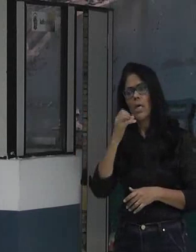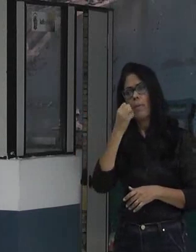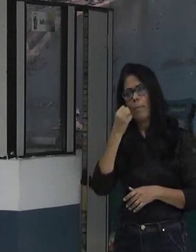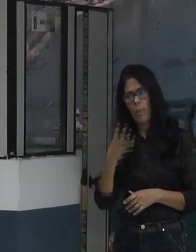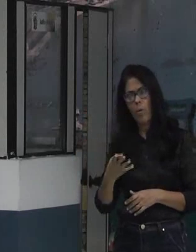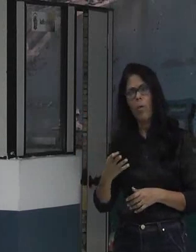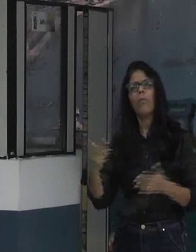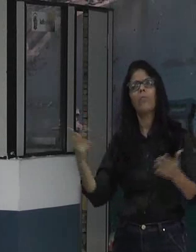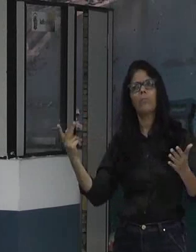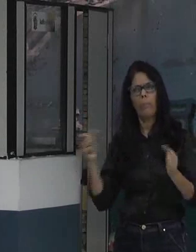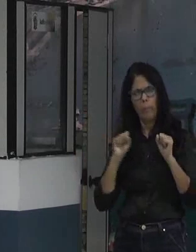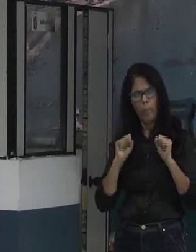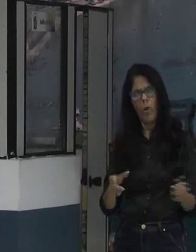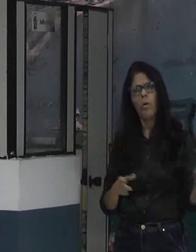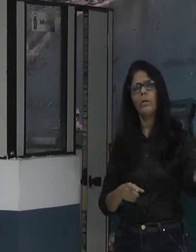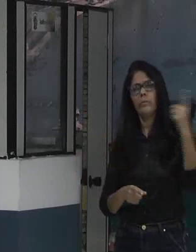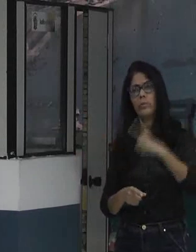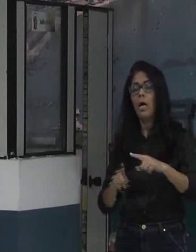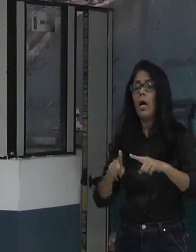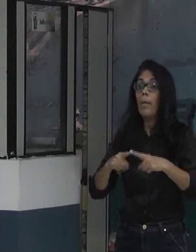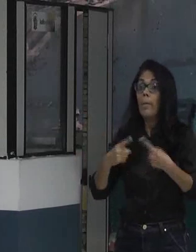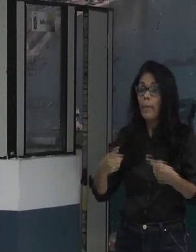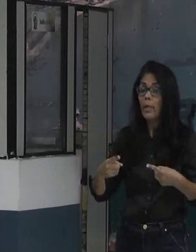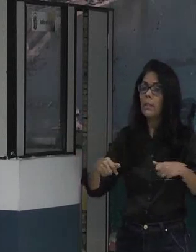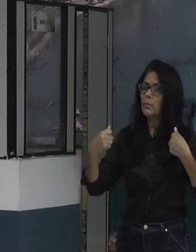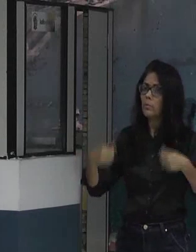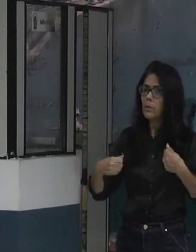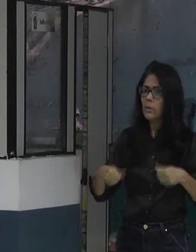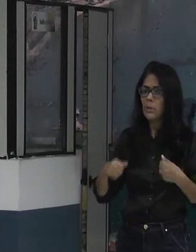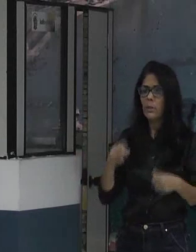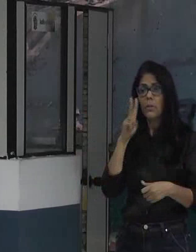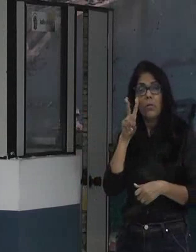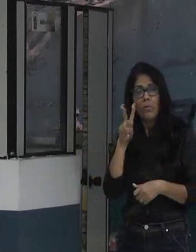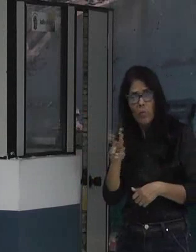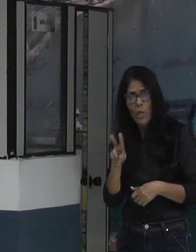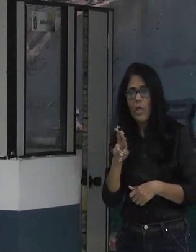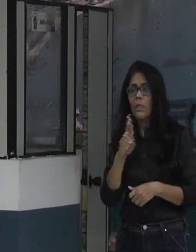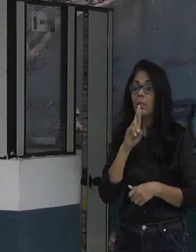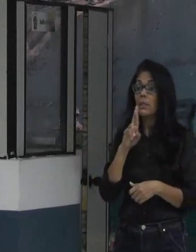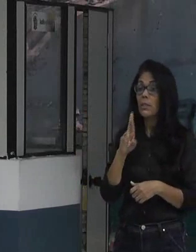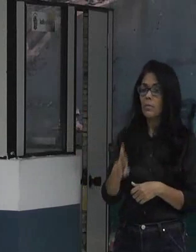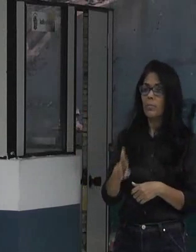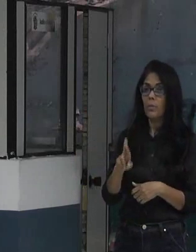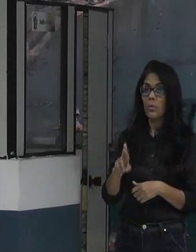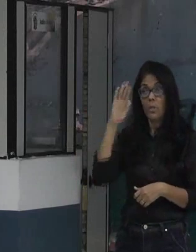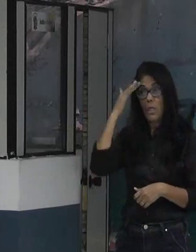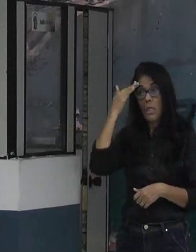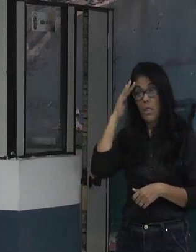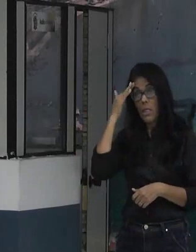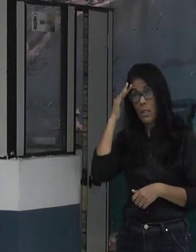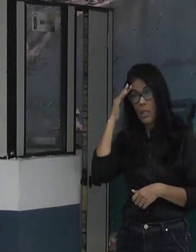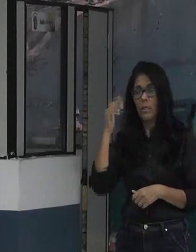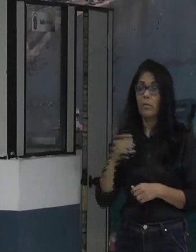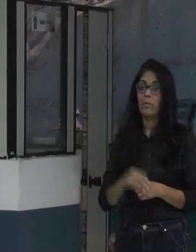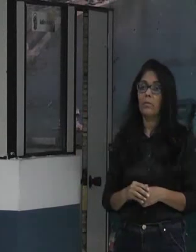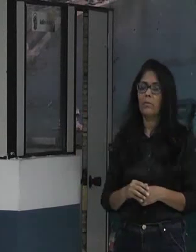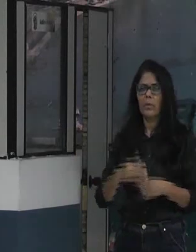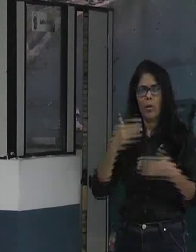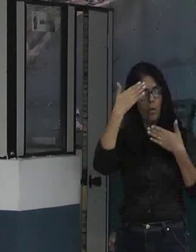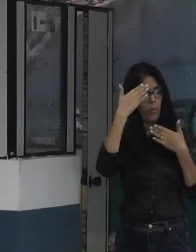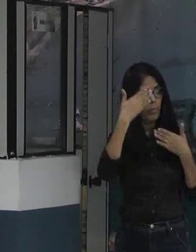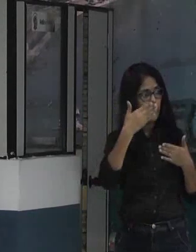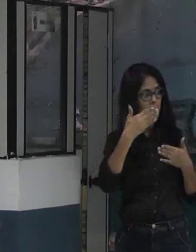Agora é preciso dar resposta. É preciso que nós tenhamos conhecimento daquilo que vai ser. Muito obrigado, senhor presidente.